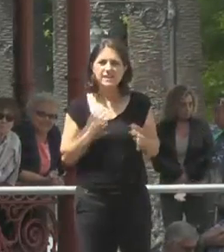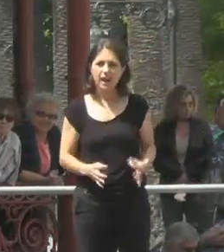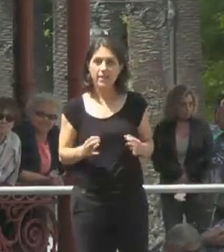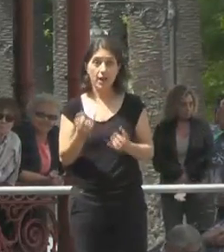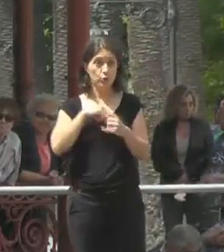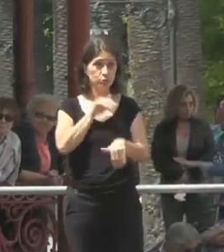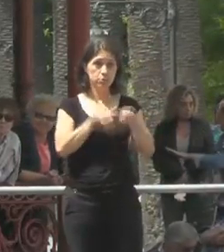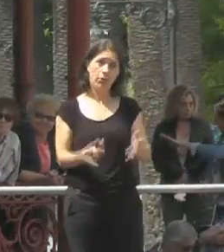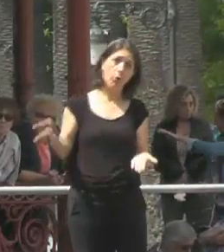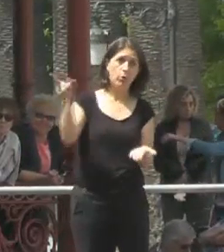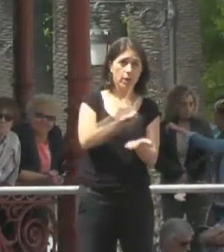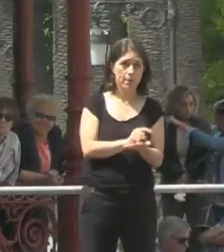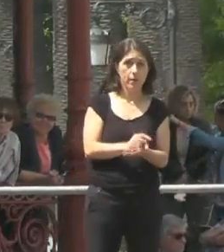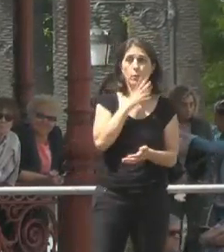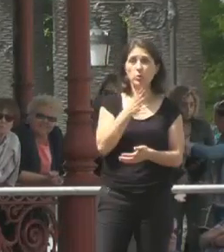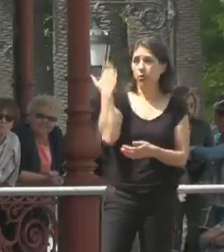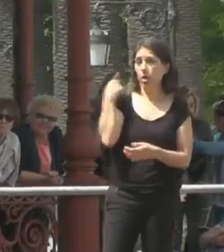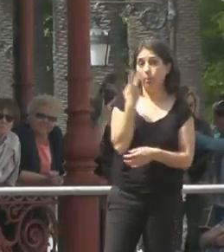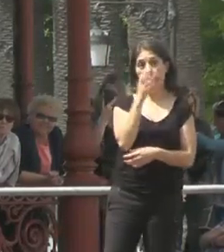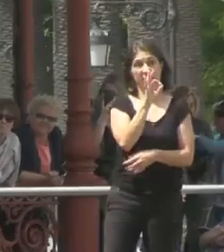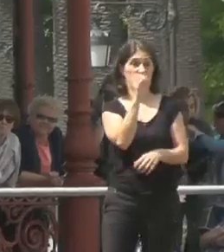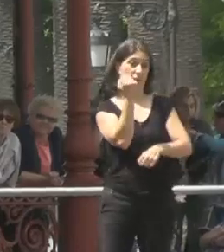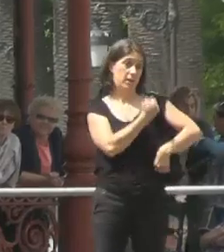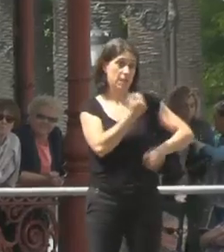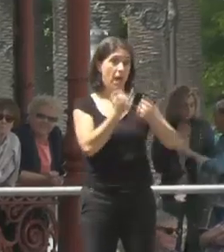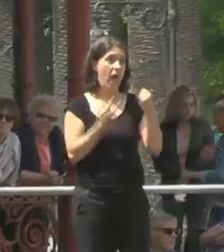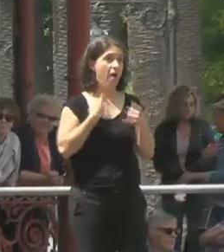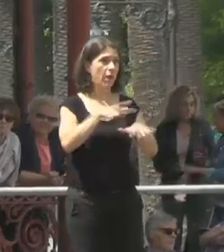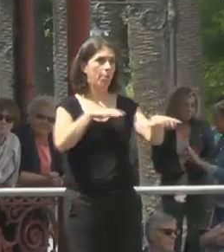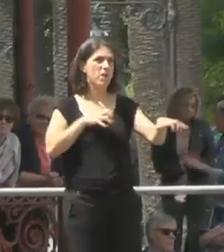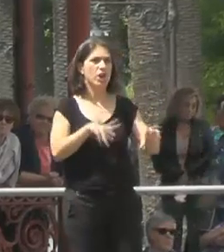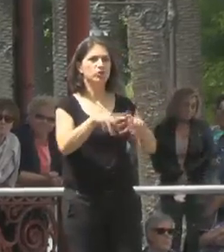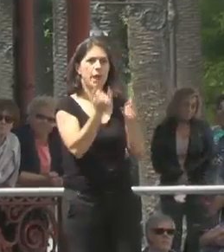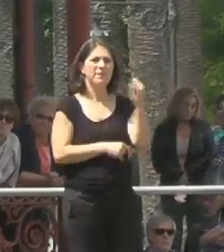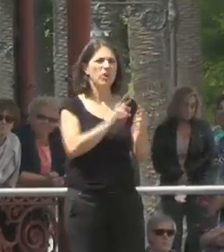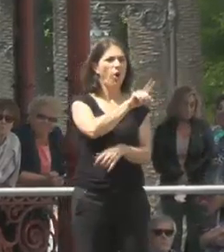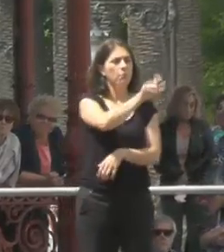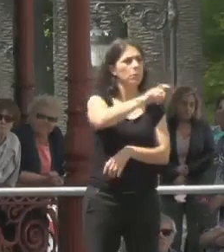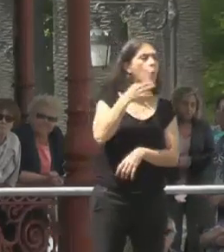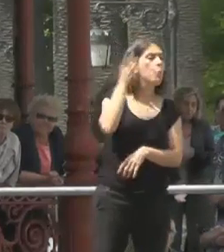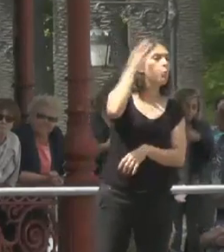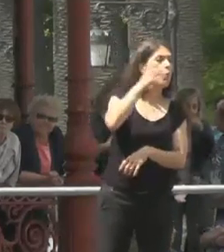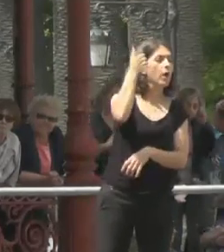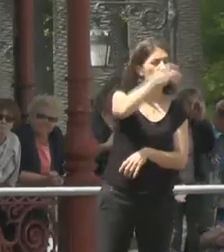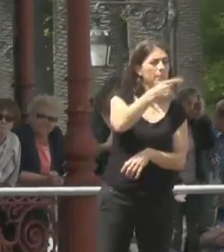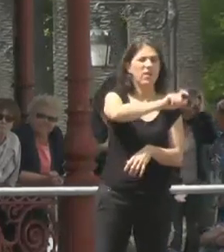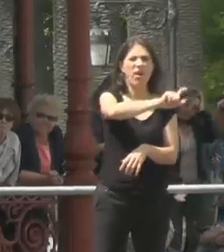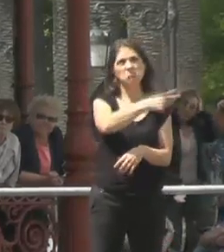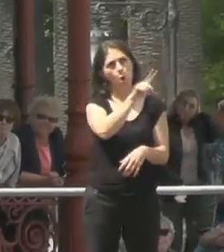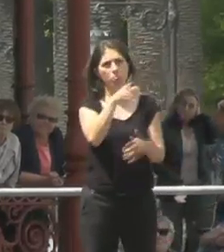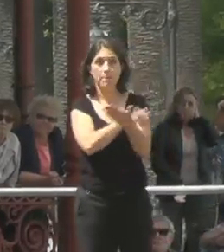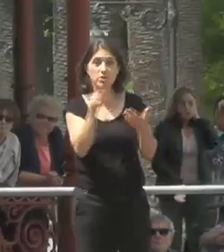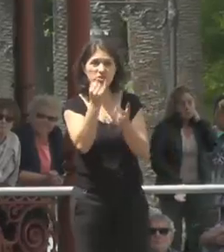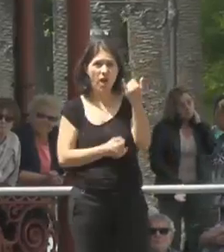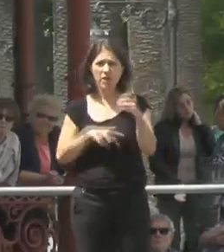volvemos a votar, porque el 20 de diciembre tener mayoría social y mayoría electoral, 11 millones de mujeres y hombres que en el Estado español dijeron no a